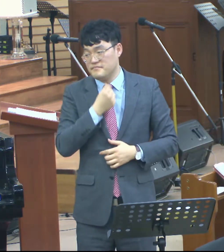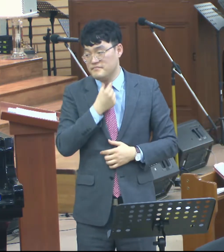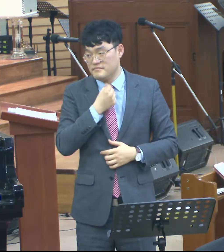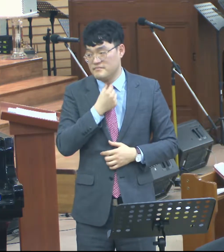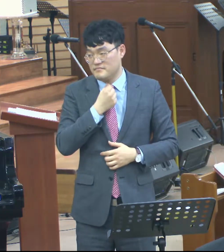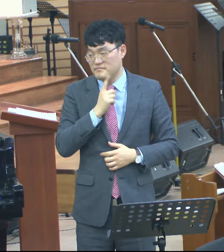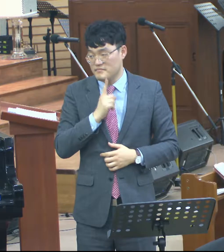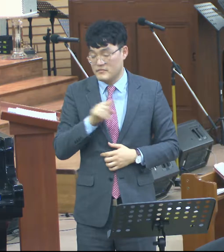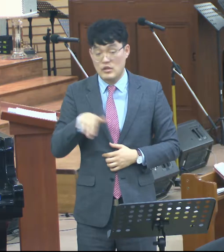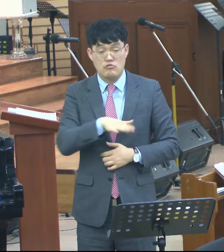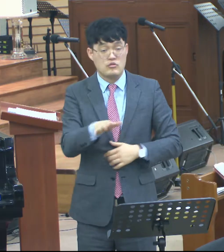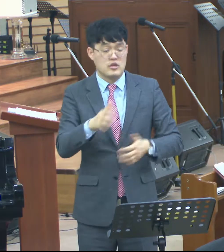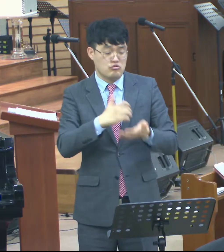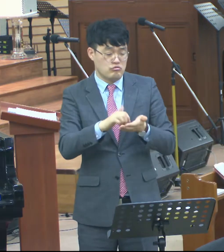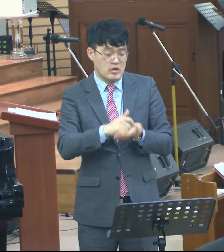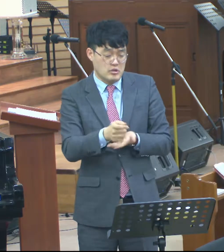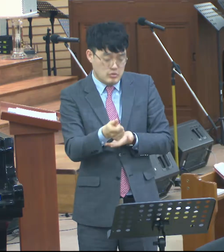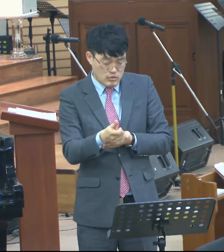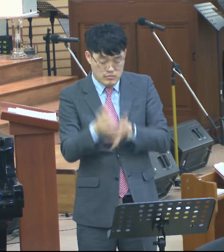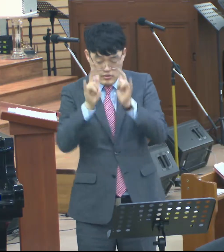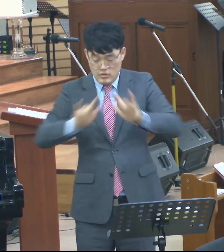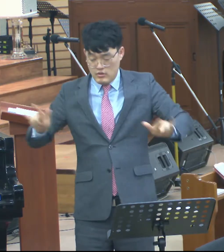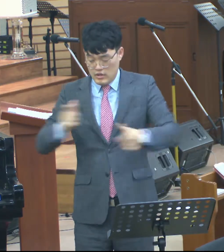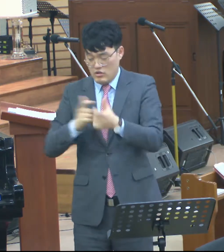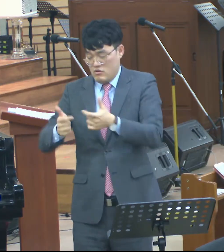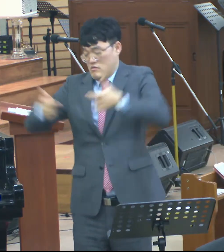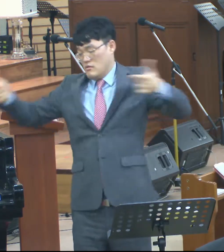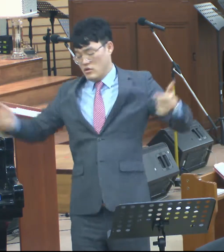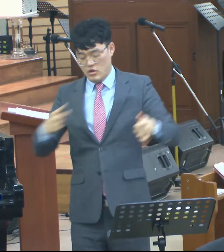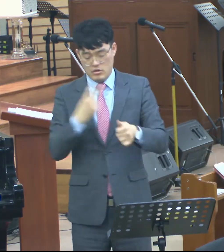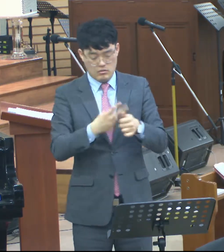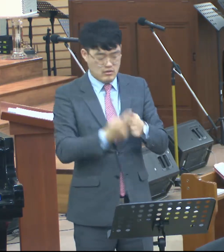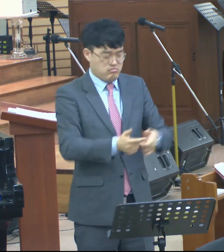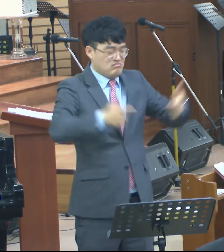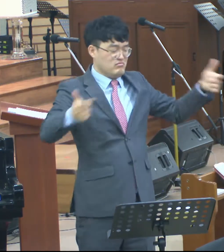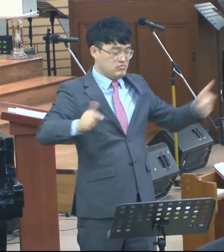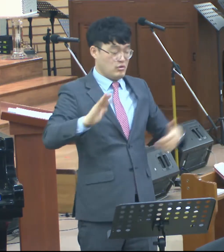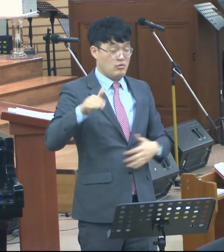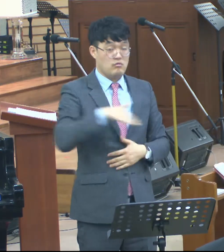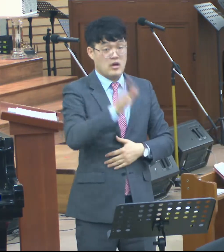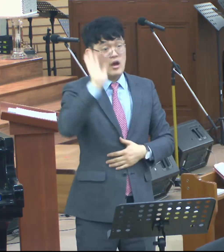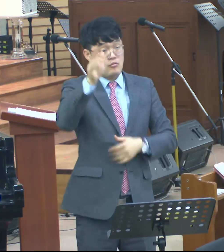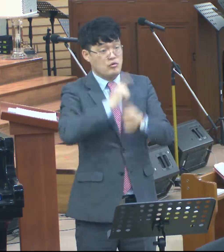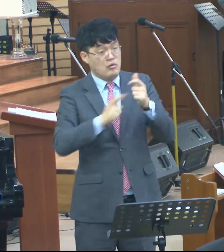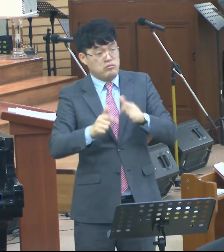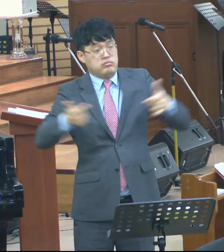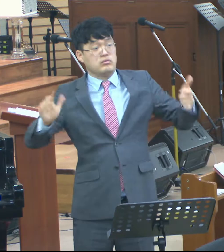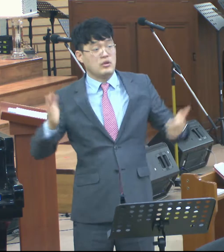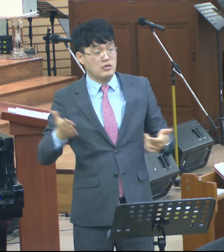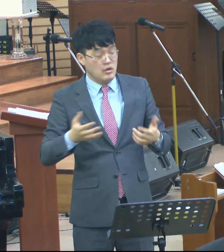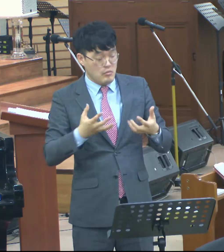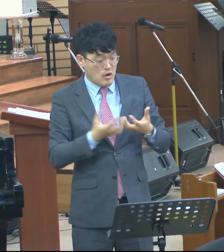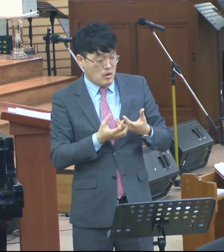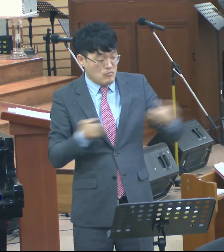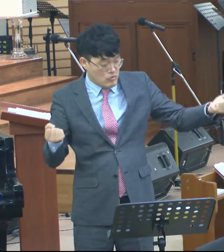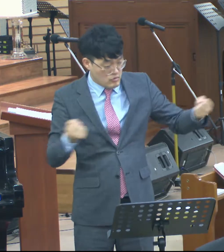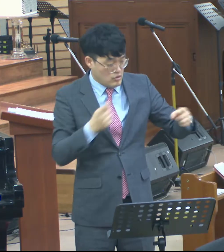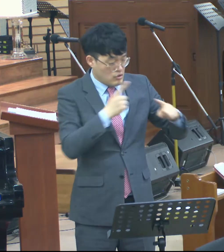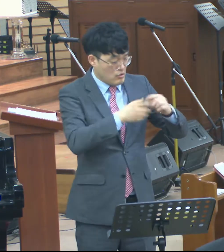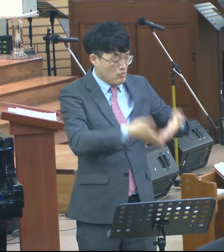우리는 아직 수가 적고 성가대도 더 많아져야 되고 교사도 더 많아져야 되고 우리는 앞으로 더 커져야 되는데 목사님이 무슨 부흥을 시켰다고 개척하려고